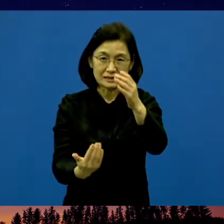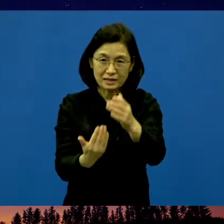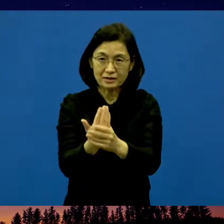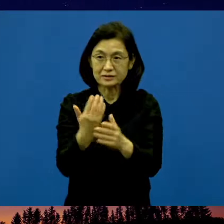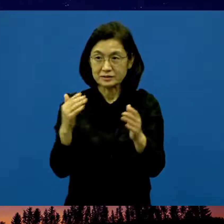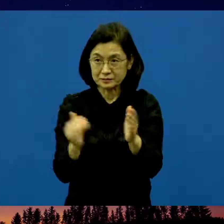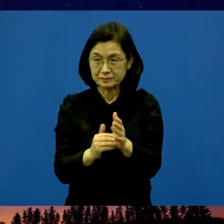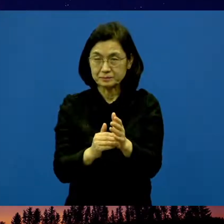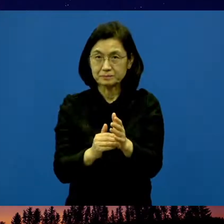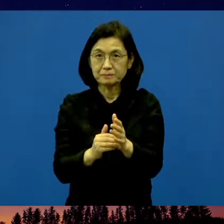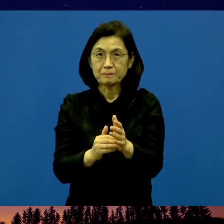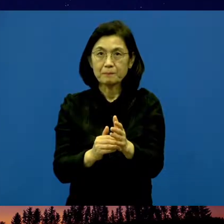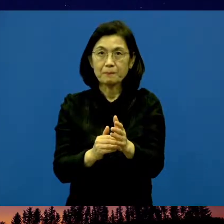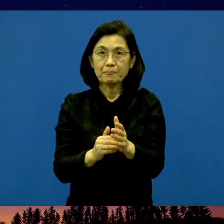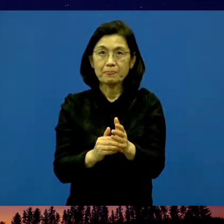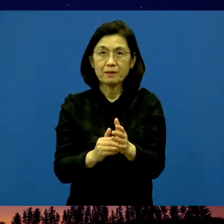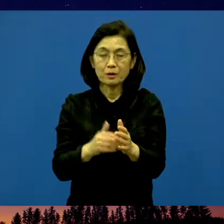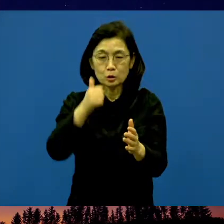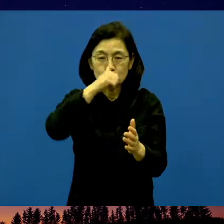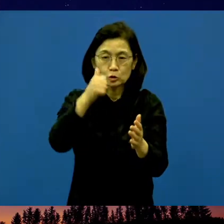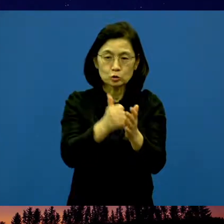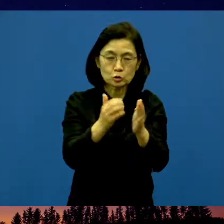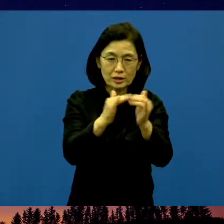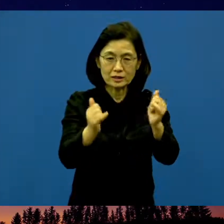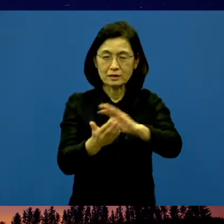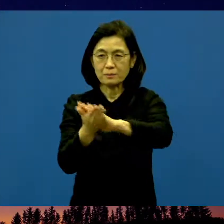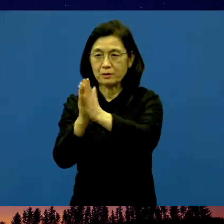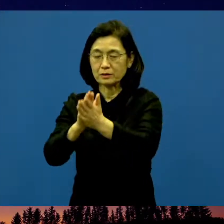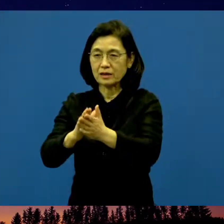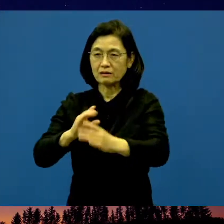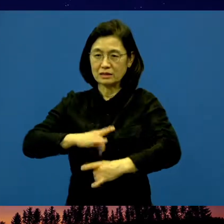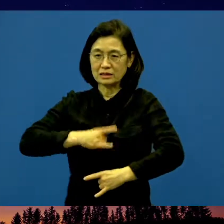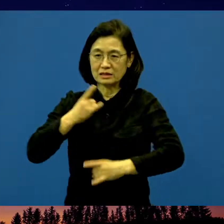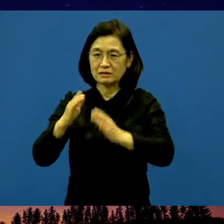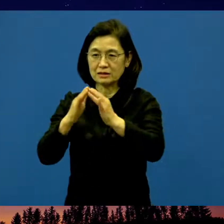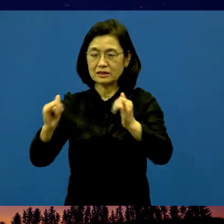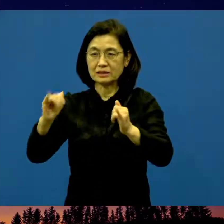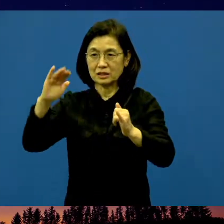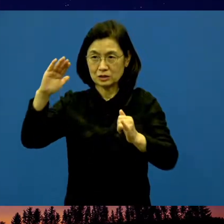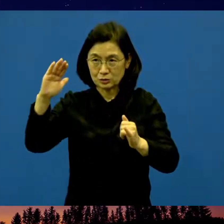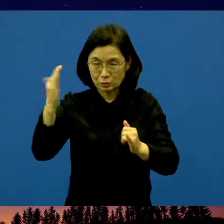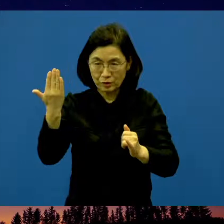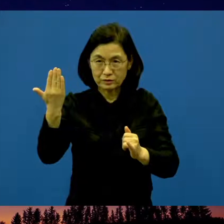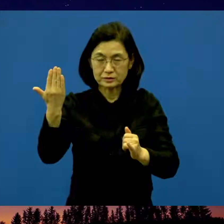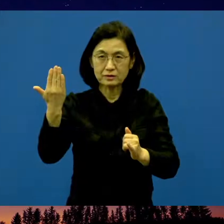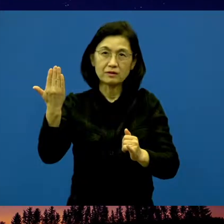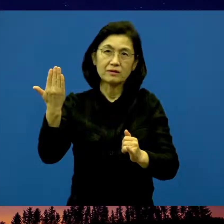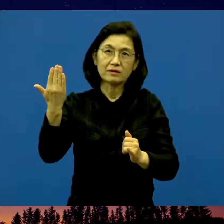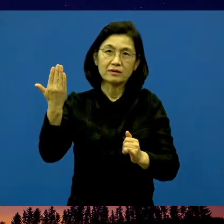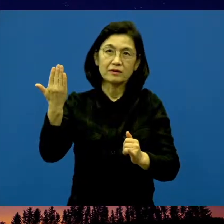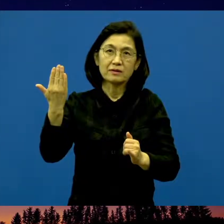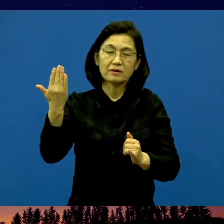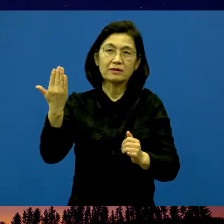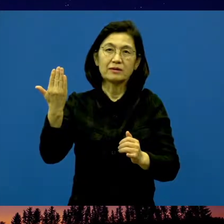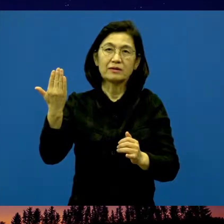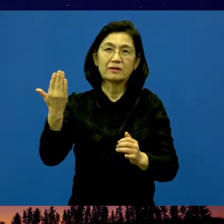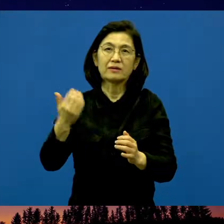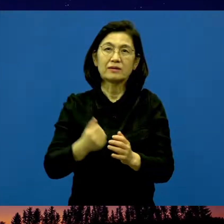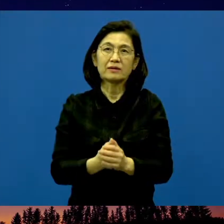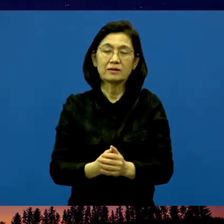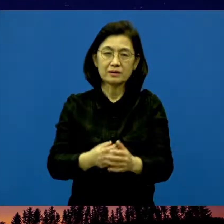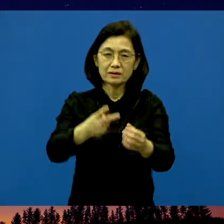근데 이제 죄인이 의인이 된 그 신분의 변화로 끝나지 않고 그 신분에 걸맞는 삶을 살아가는 것.